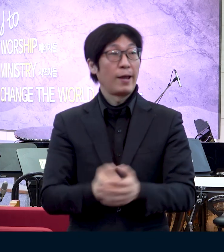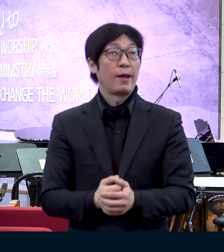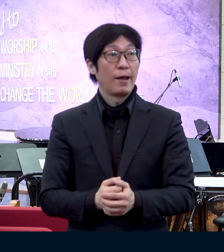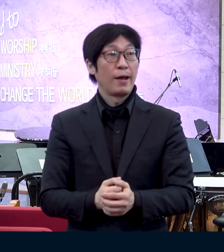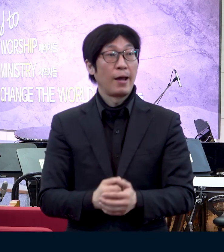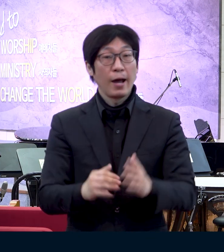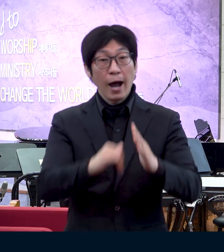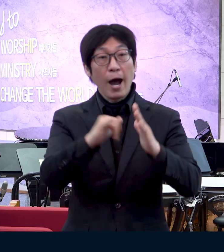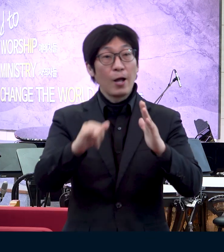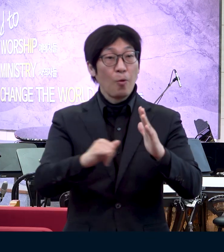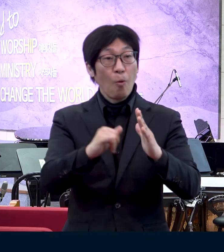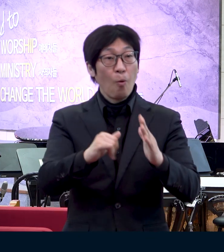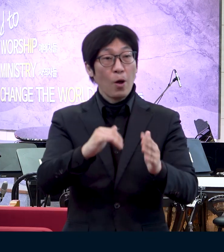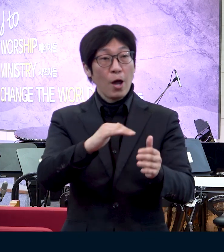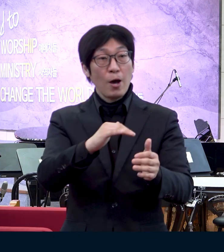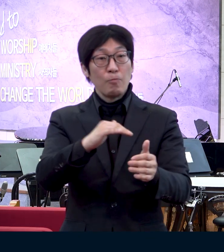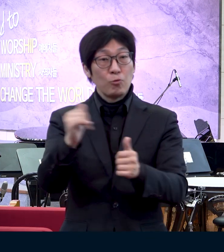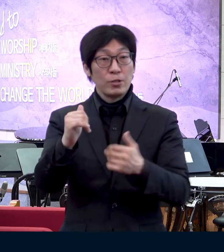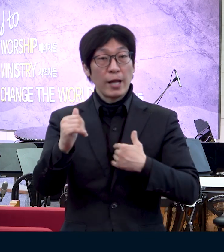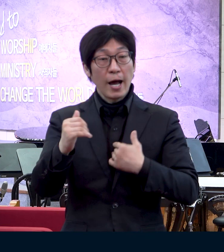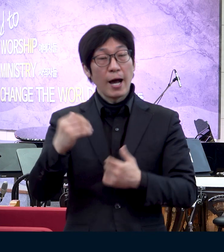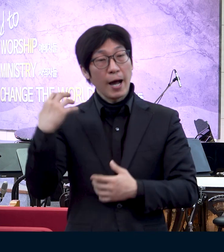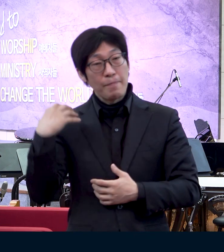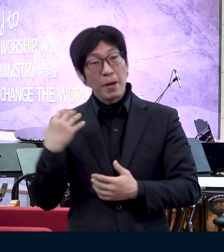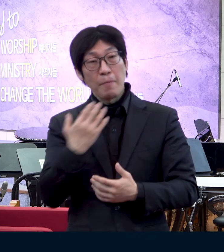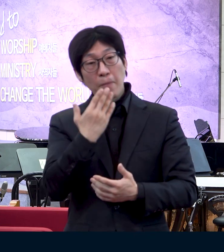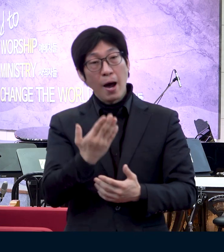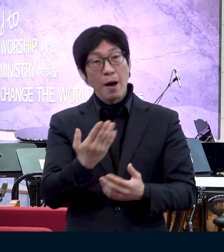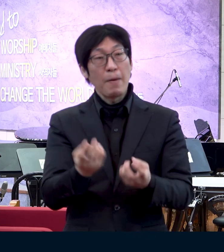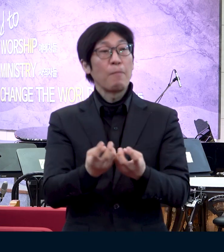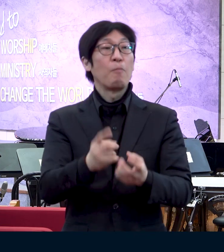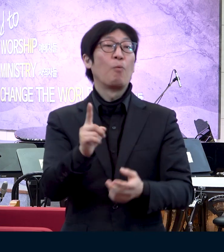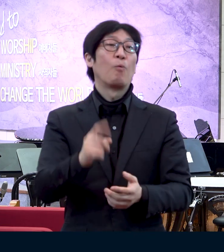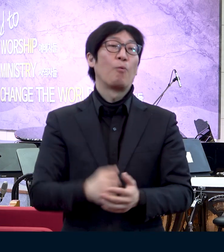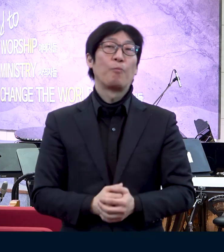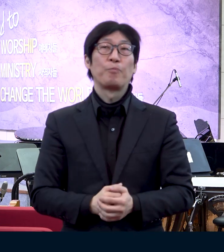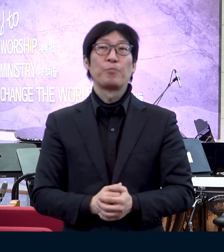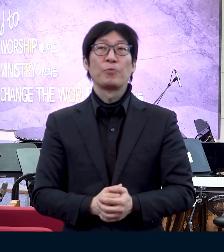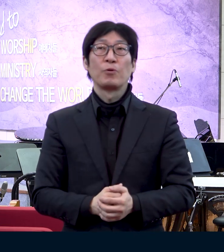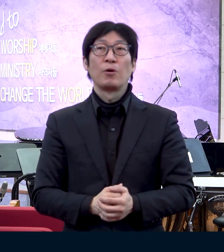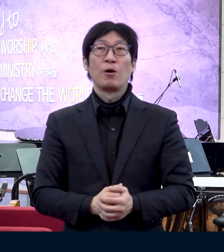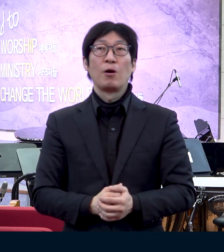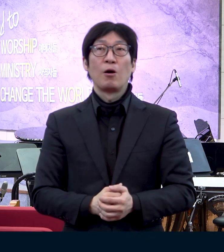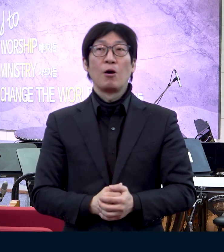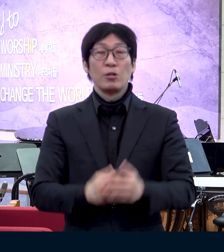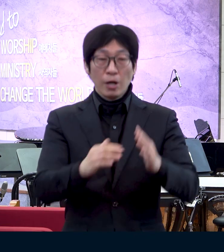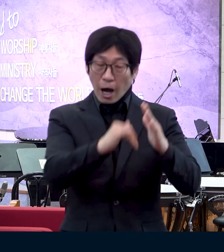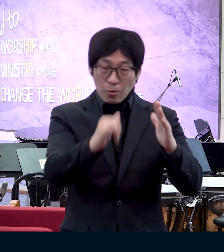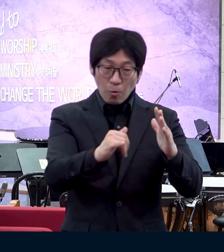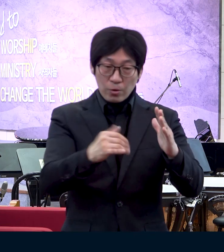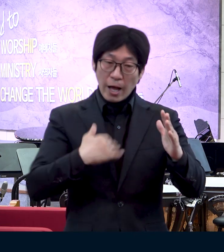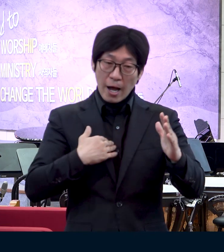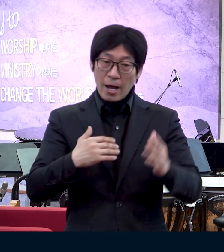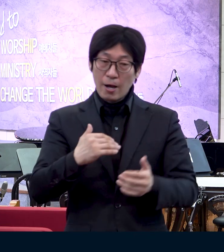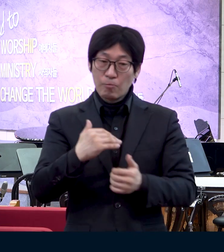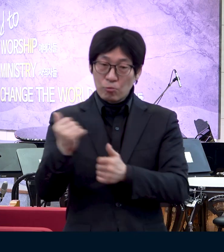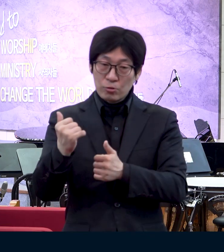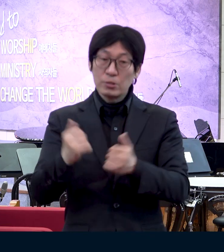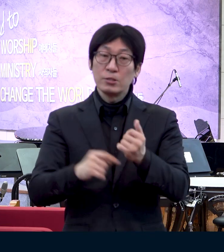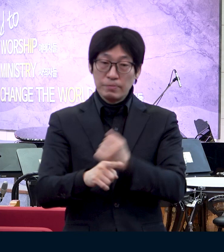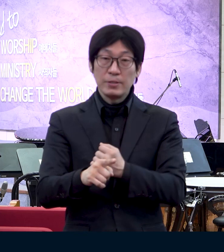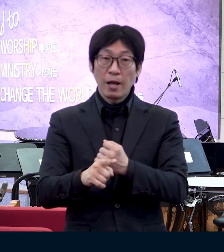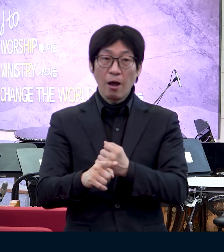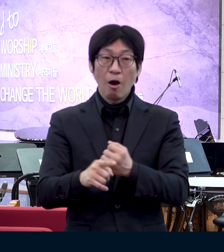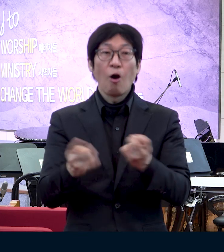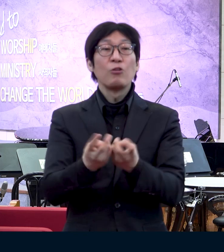해야 가족이라는 이 부르심을 잘 감당할 수 있을까요? 우리가 이 가족이라는 게 우리 부르심인데 어떻게 해야 이